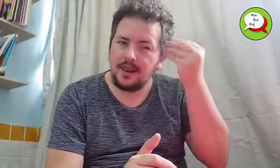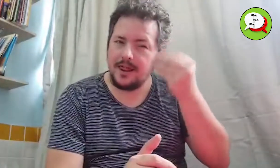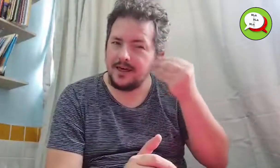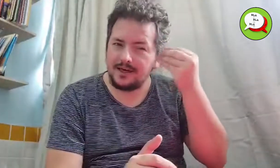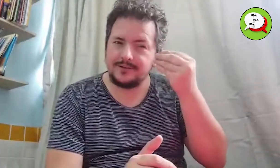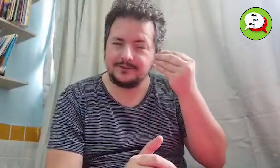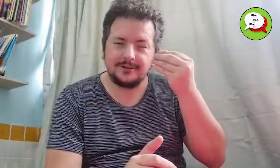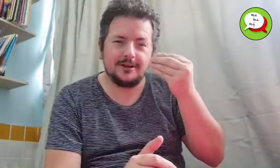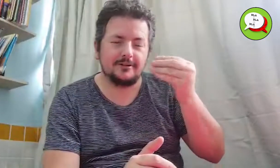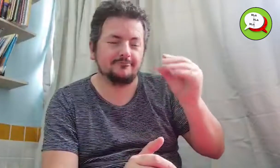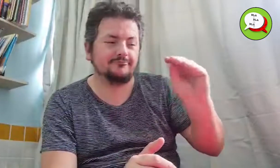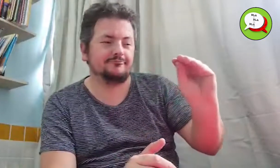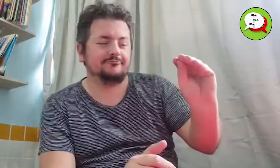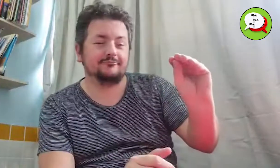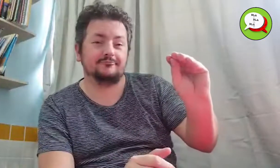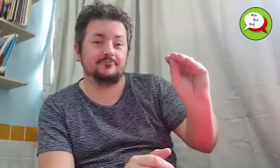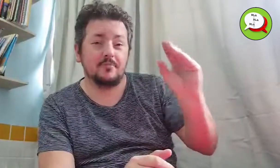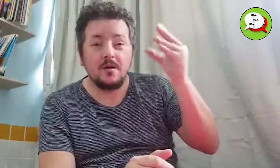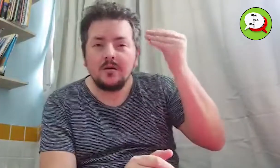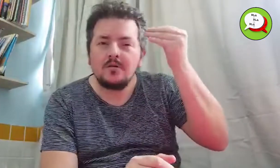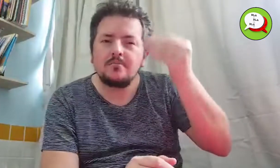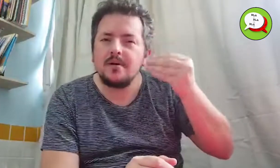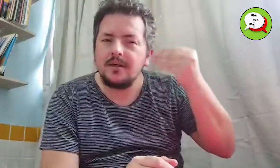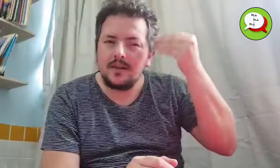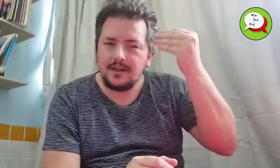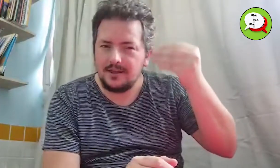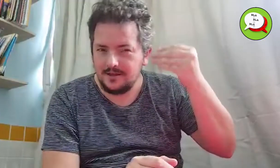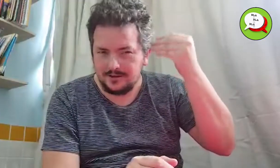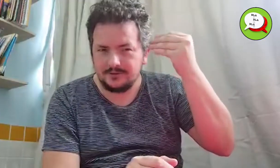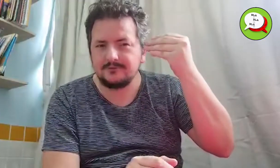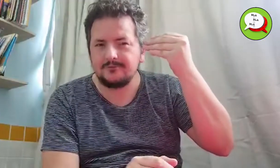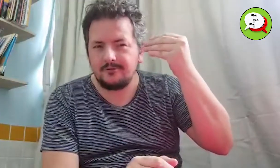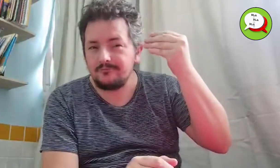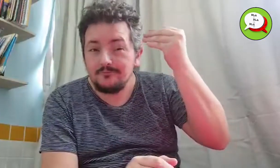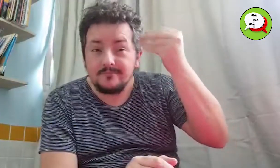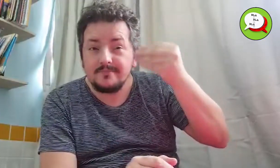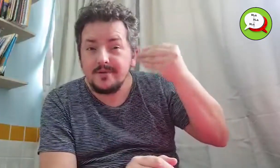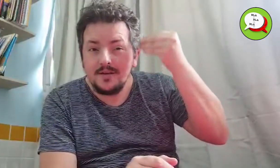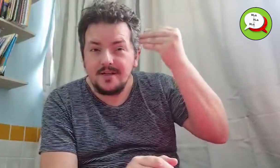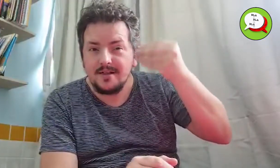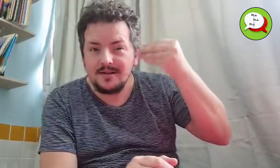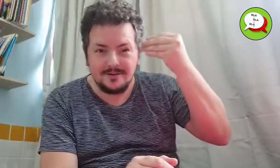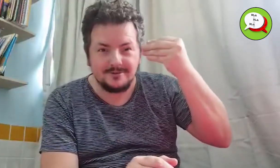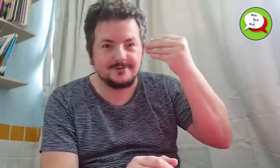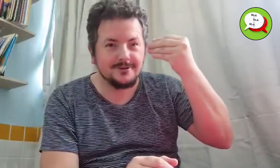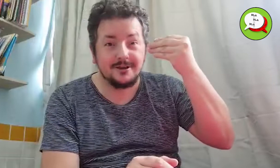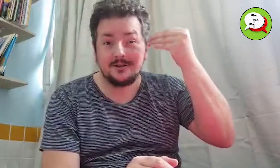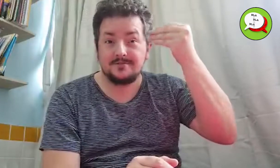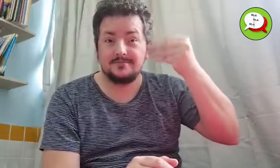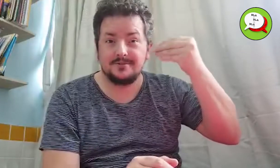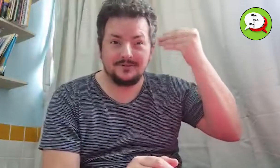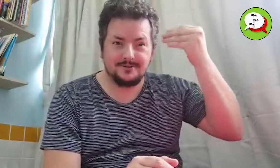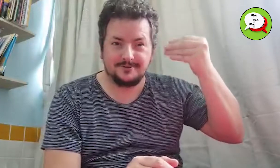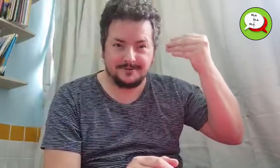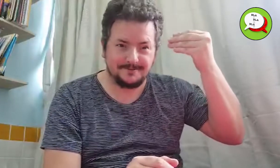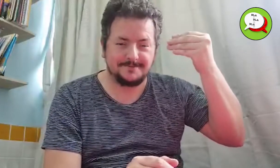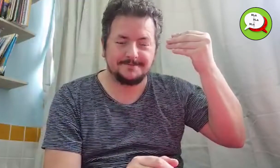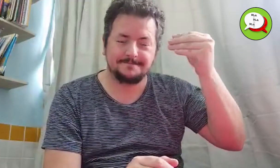fosse estudar. Agora o sinal de experiência. Experiência. Com a mão